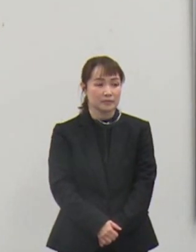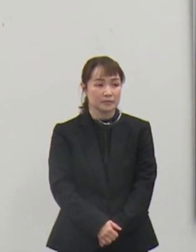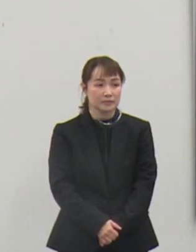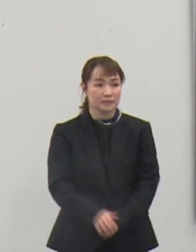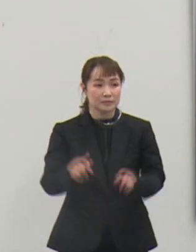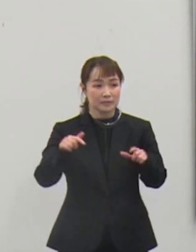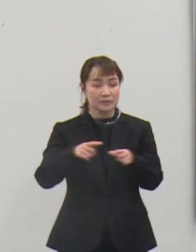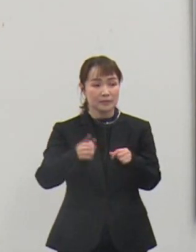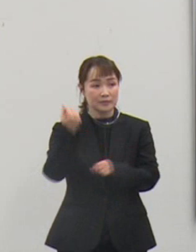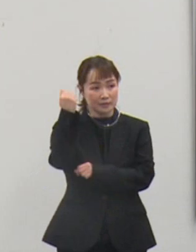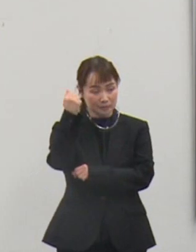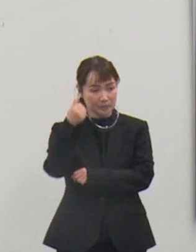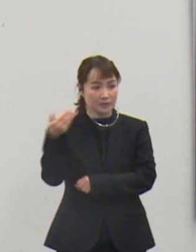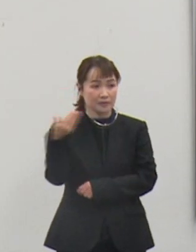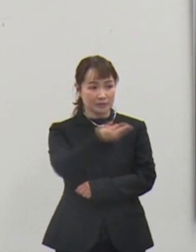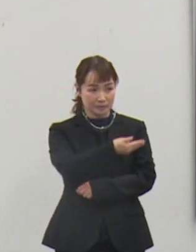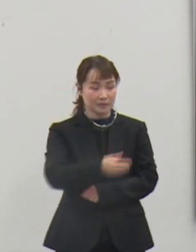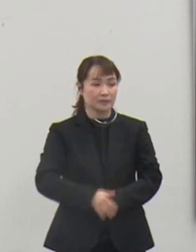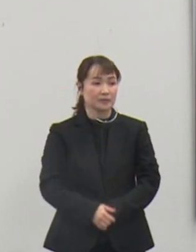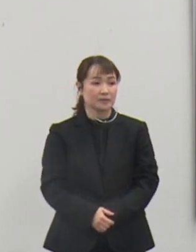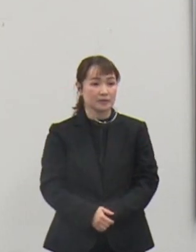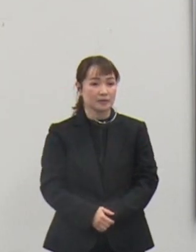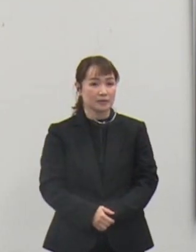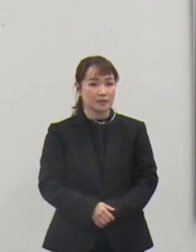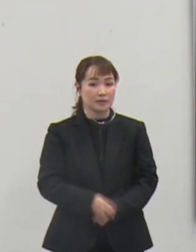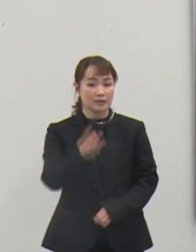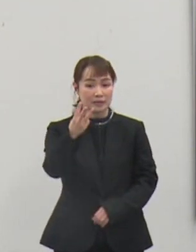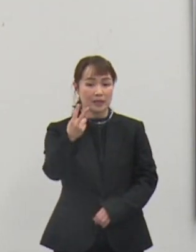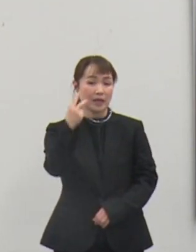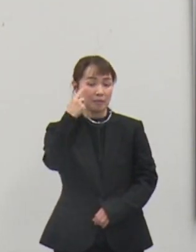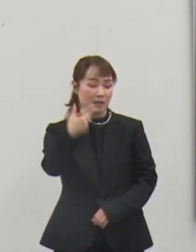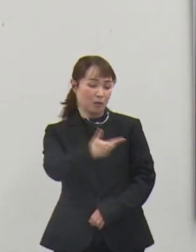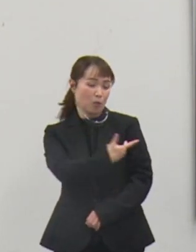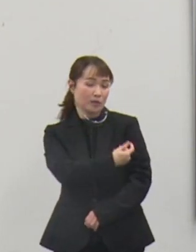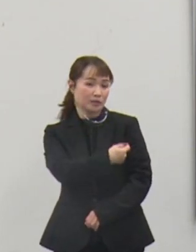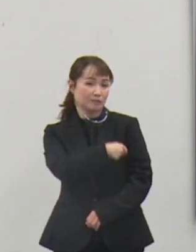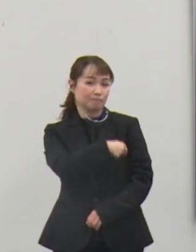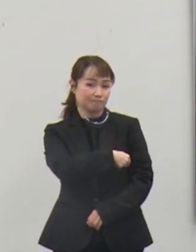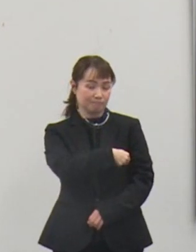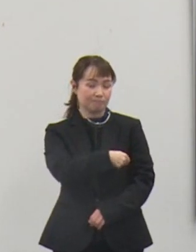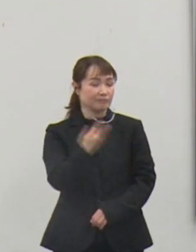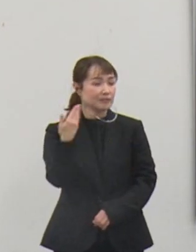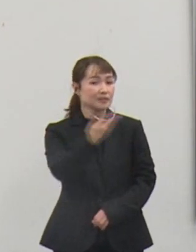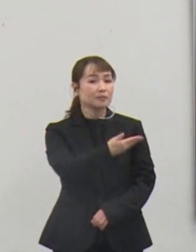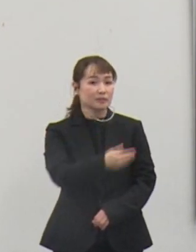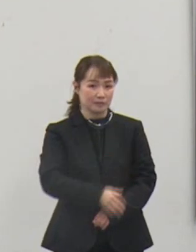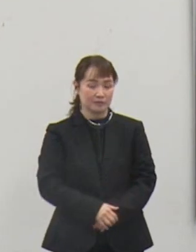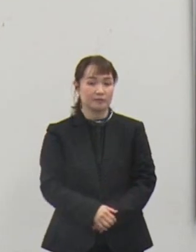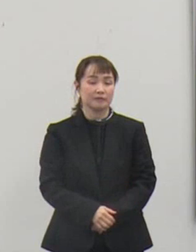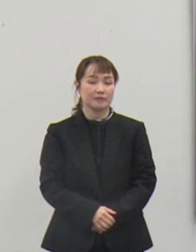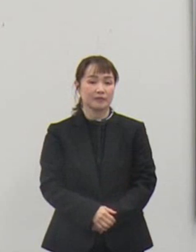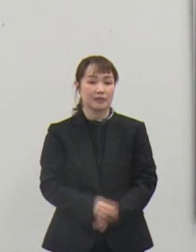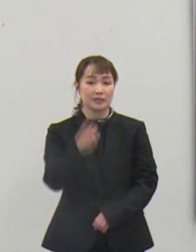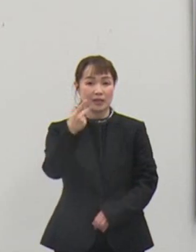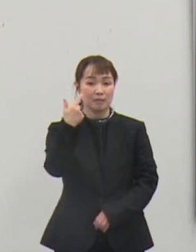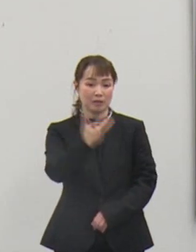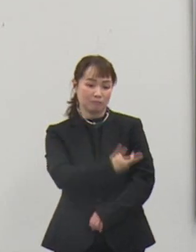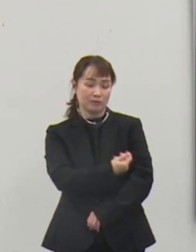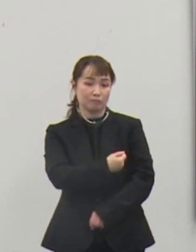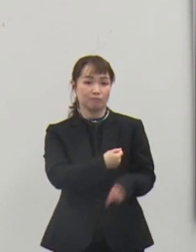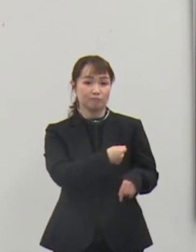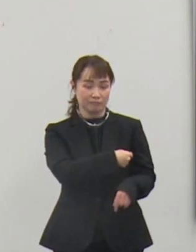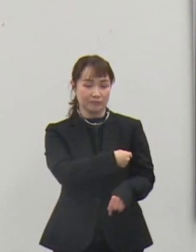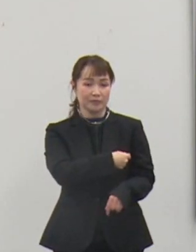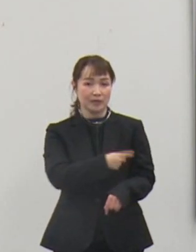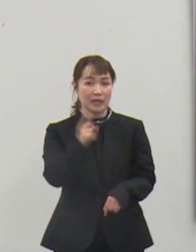西日本新聞の片岡です。よろしくお願いします。3回目のワクチン接種についてお尋ねします。 3回目の接種につい